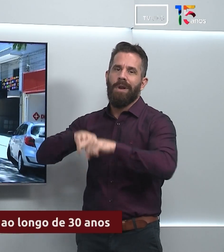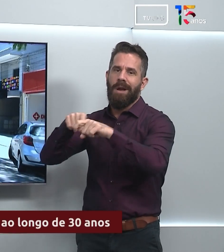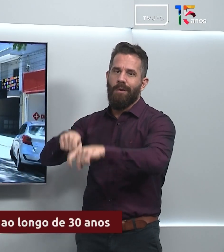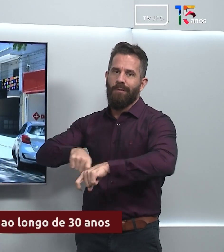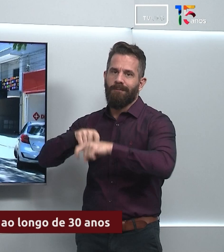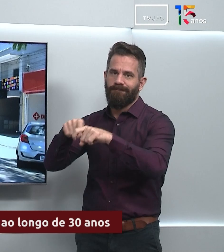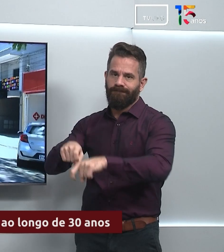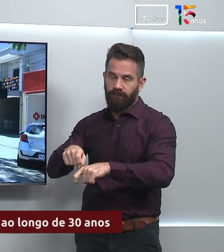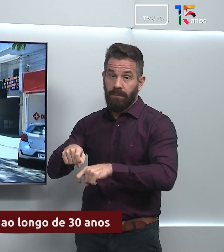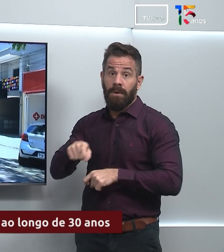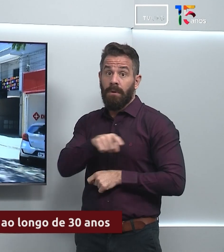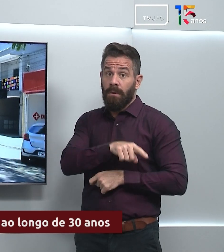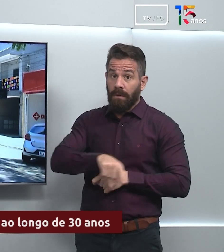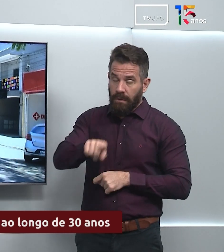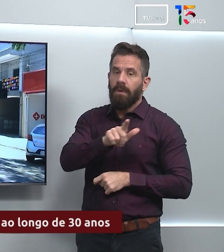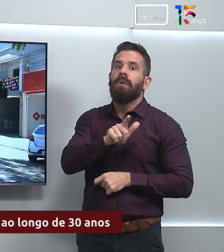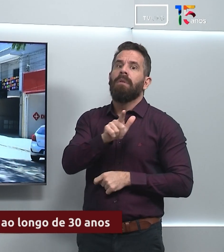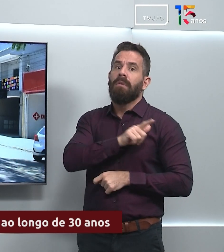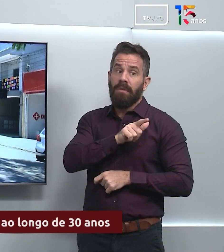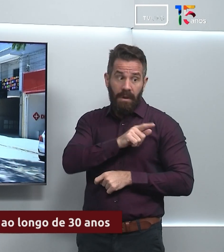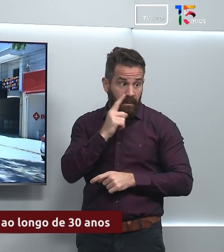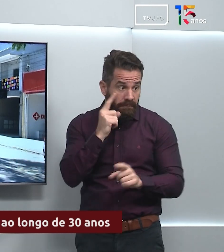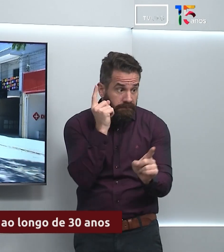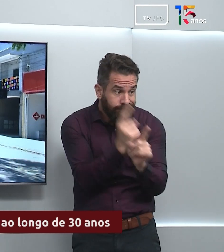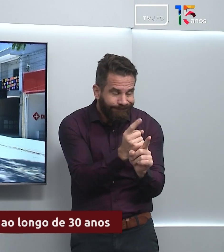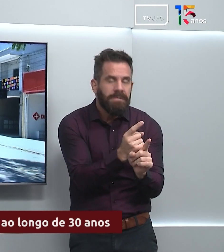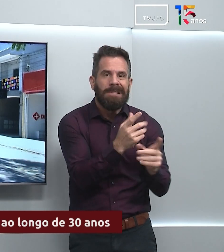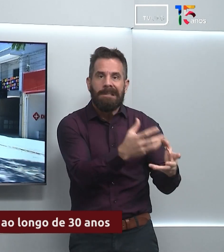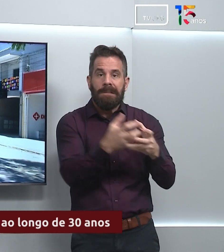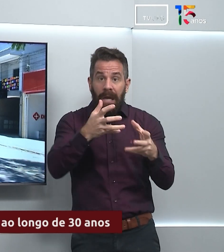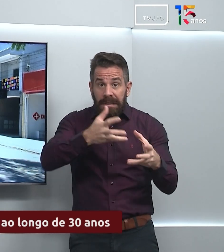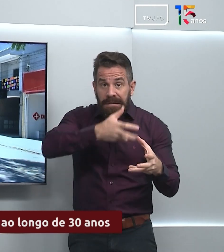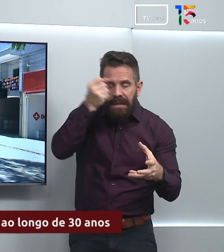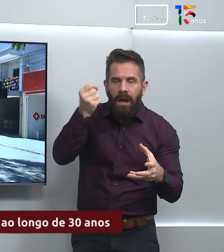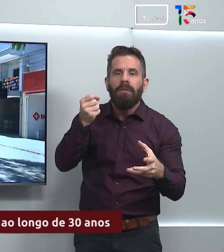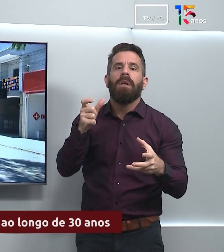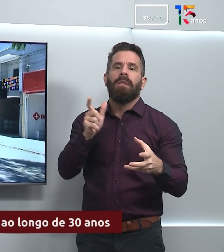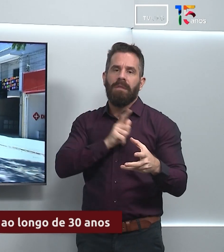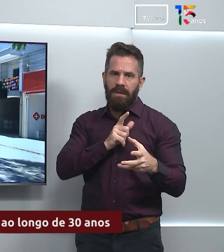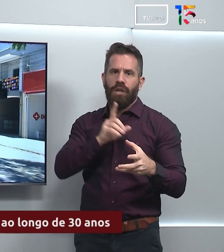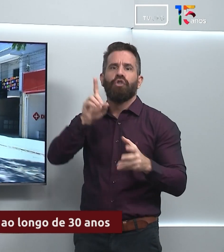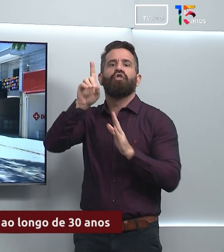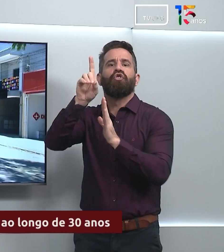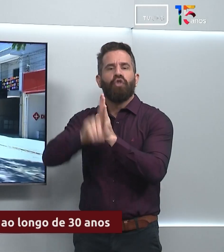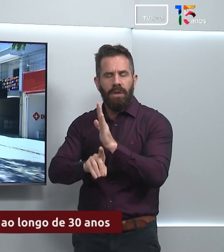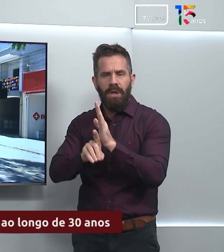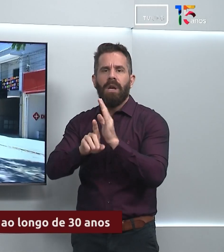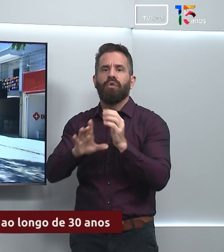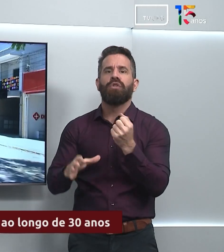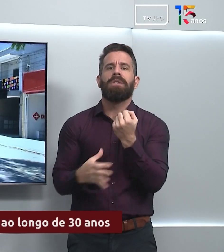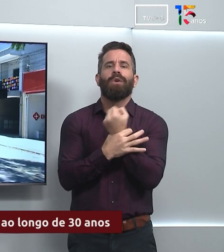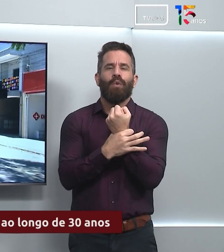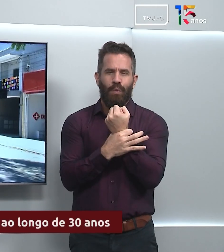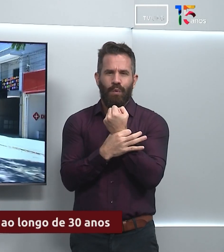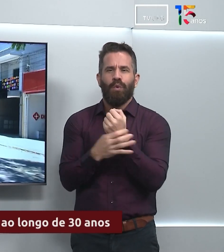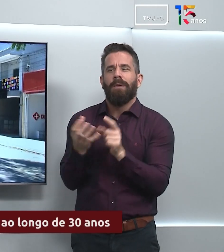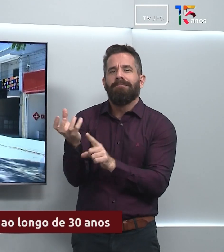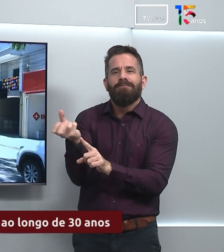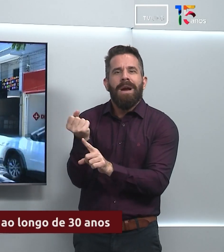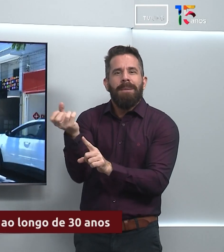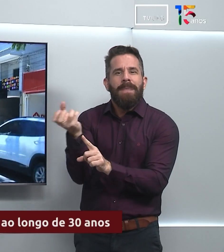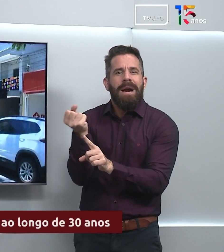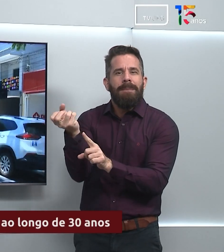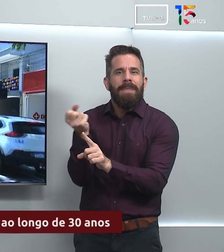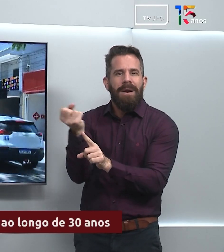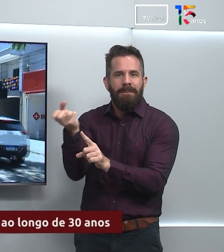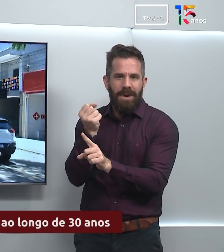condições tem direito ao seguro-desemprego, além de ser encaminhado à rede de assistência social. Ao longo de 30